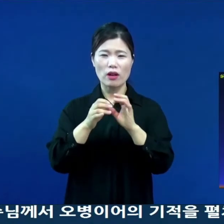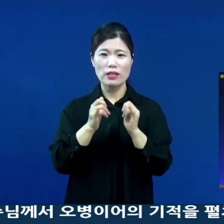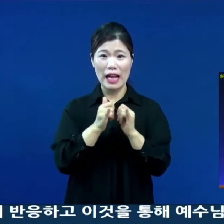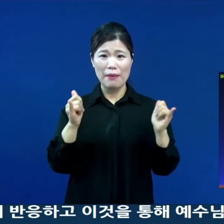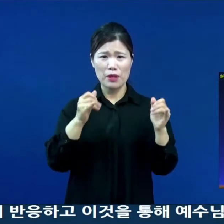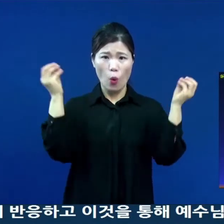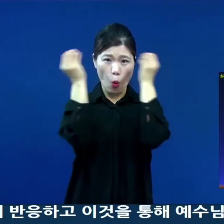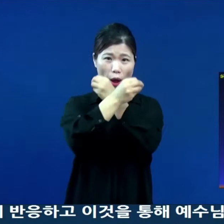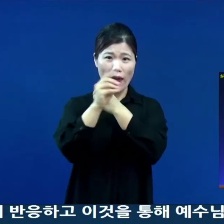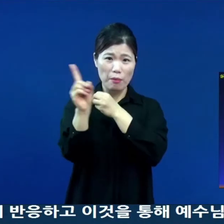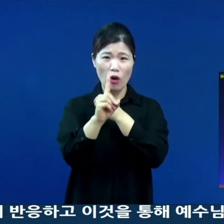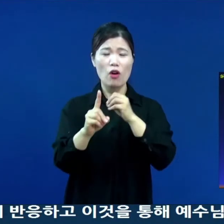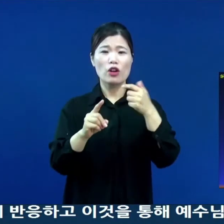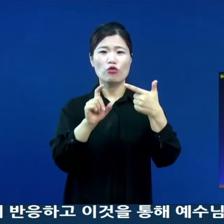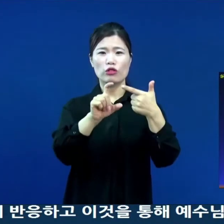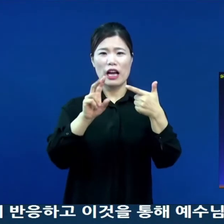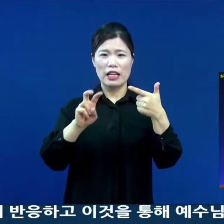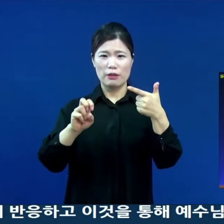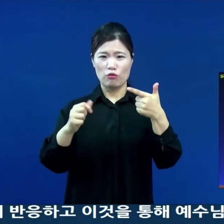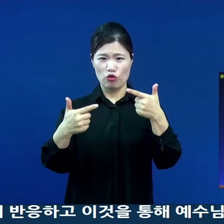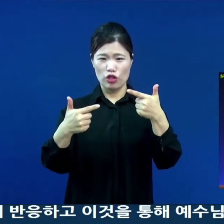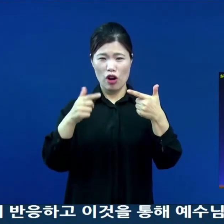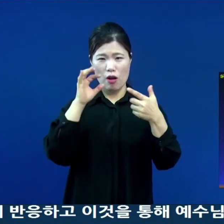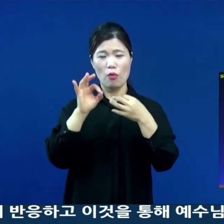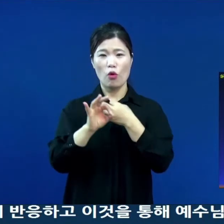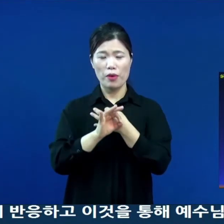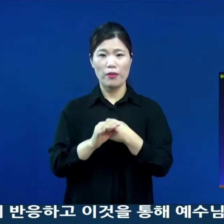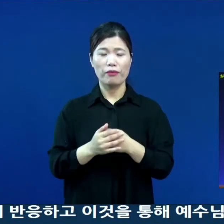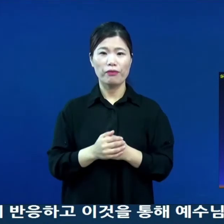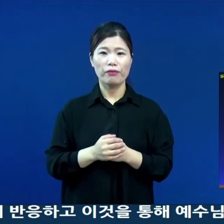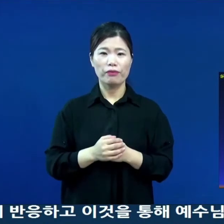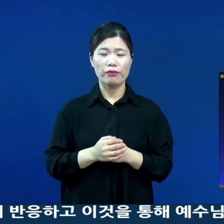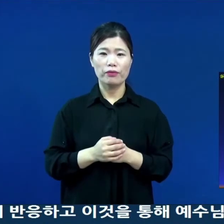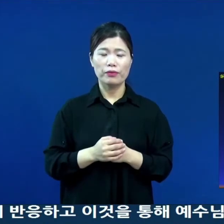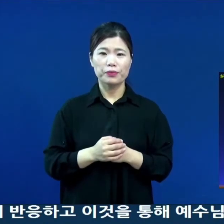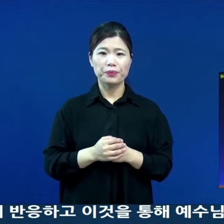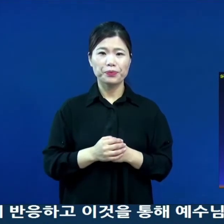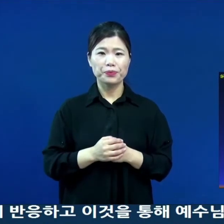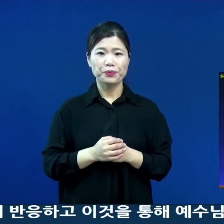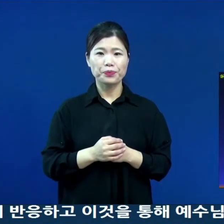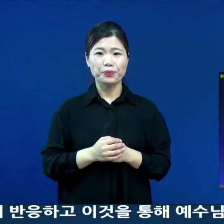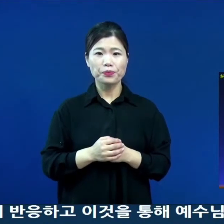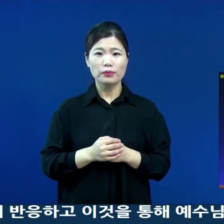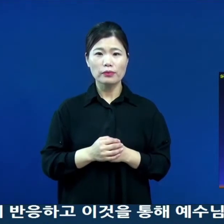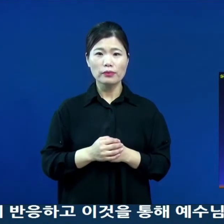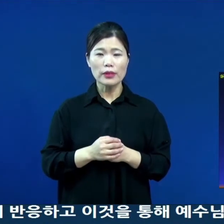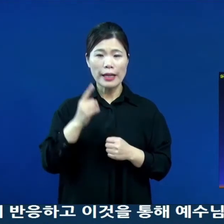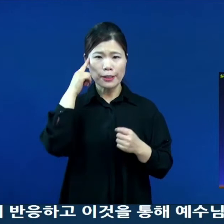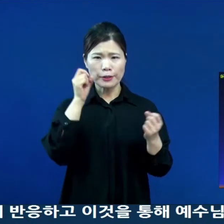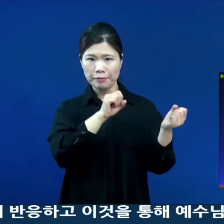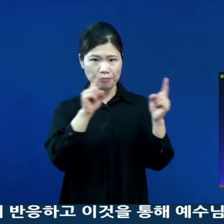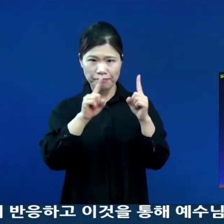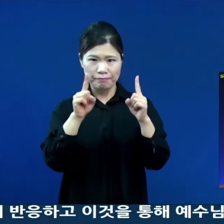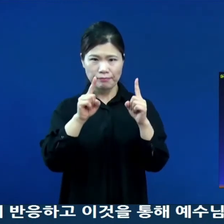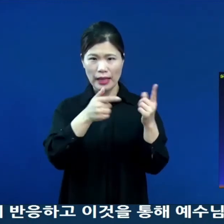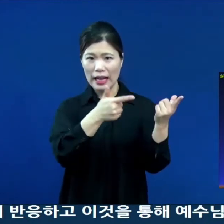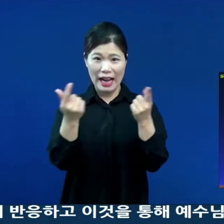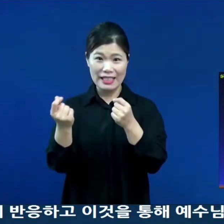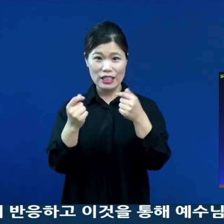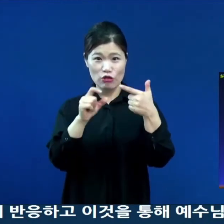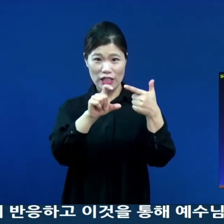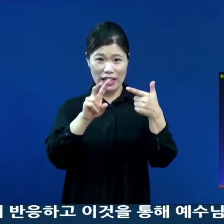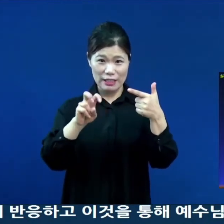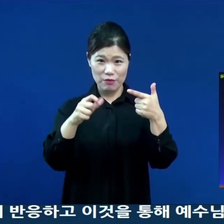무엇이냐면 26절에 나와 있습니다. 오늘 본문으로 읽은 첫 번째 절입니다. 26절. 자, 정신 차리시고 26절 같이